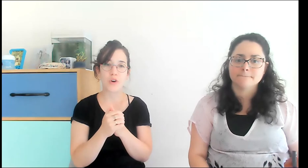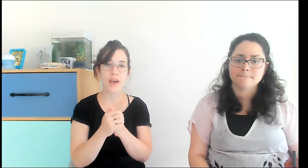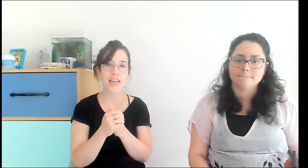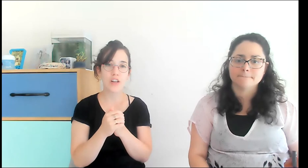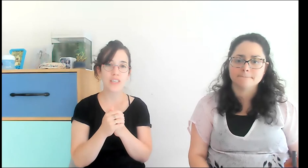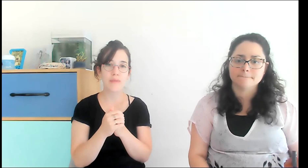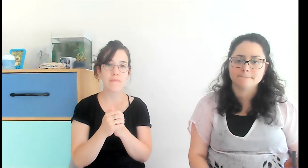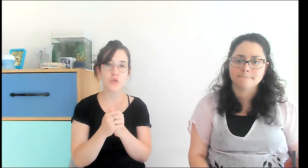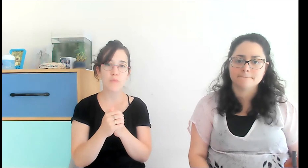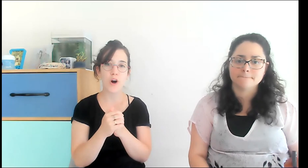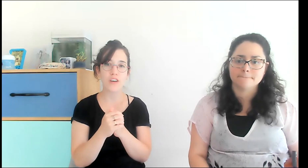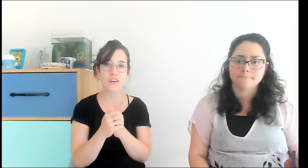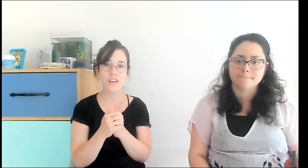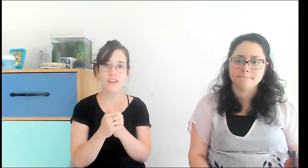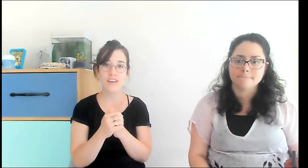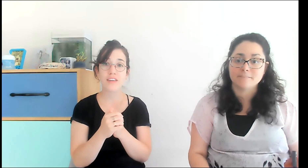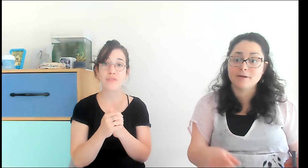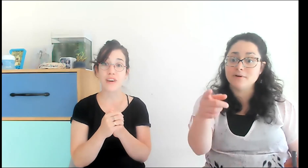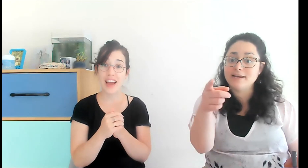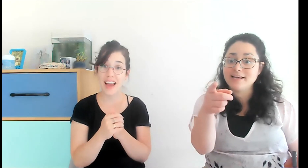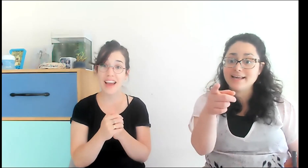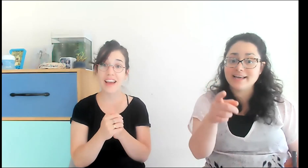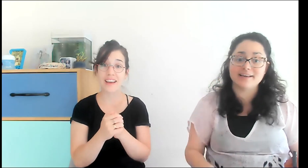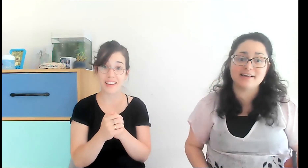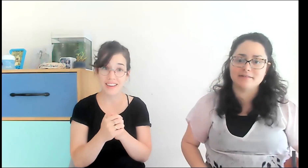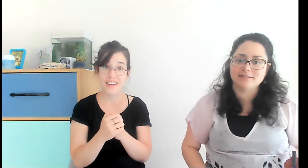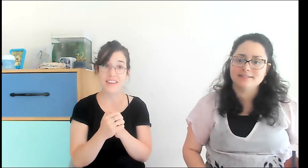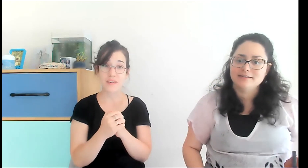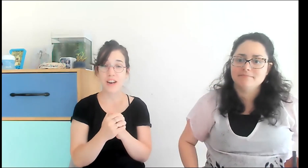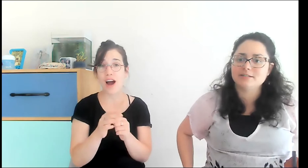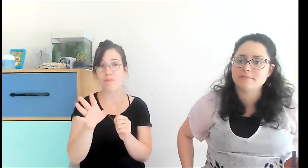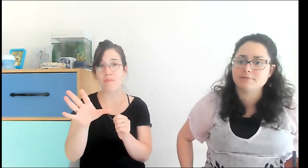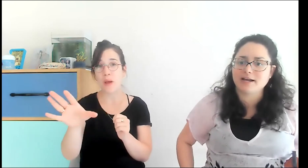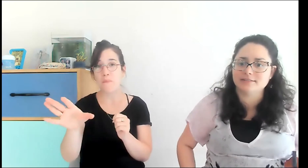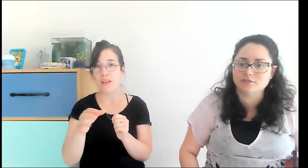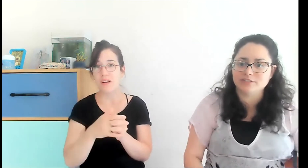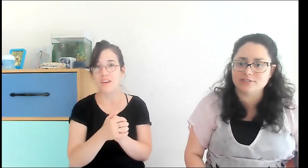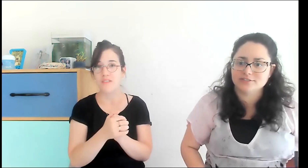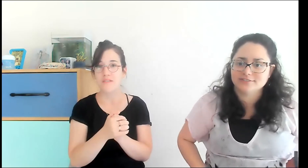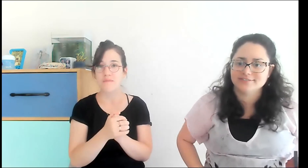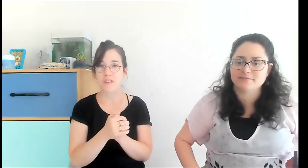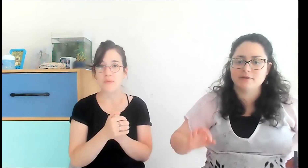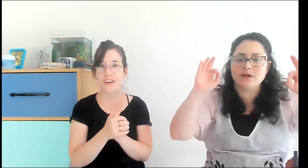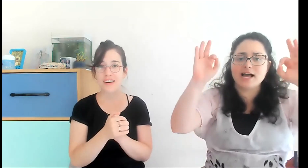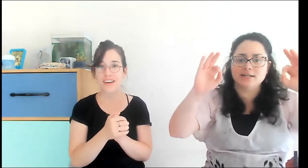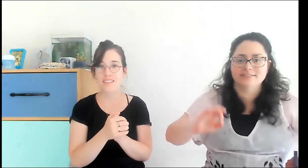אתם זוכרים איך אנחנו מסמנים שמור? מעולה. יפה, נורא. מי זאת המשפחת דיסקוביץ'? את מעולה.